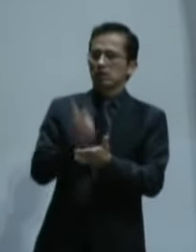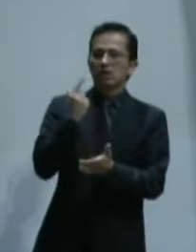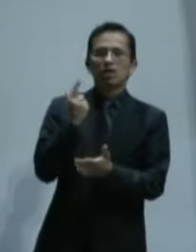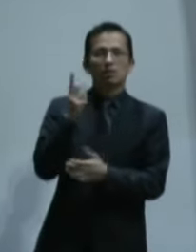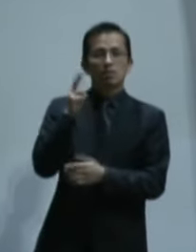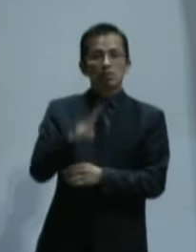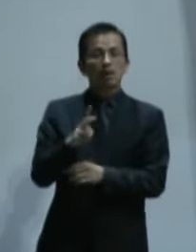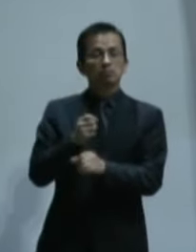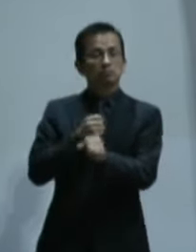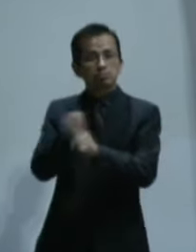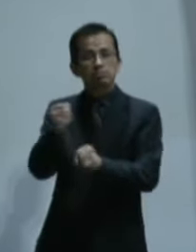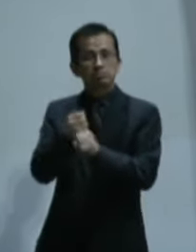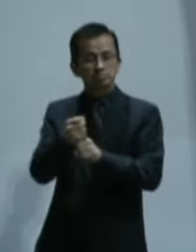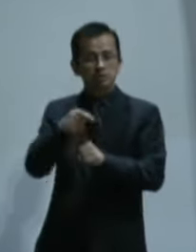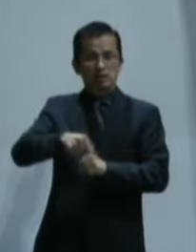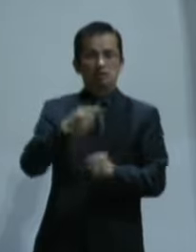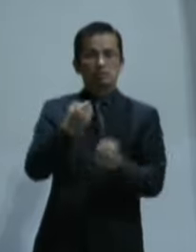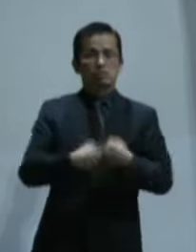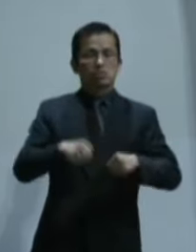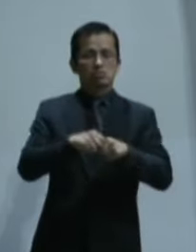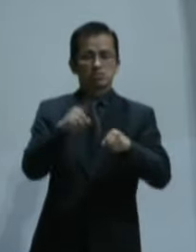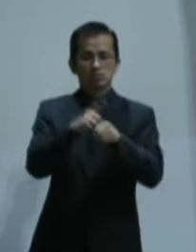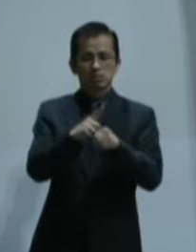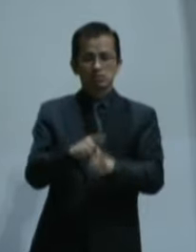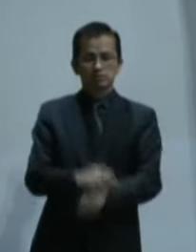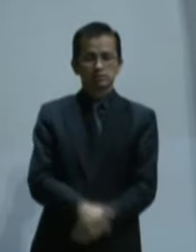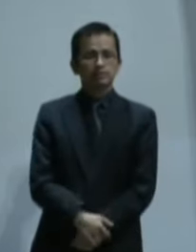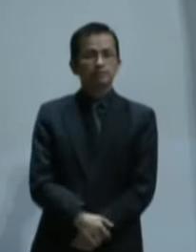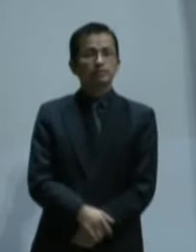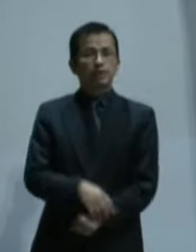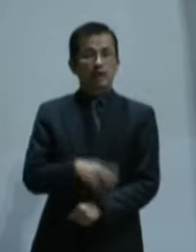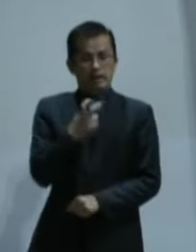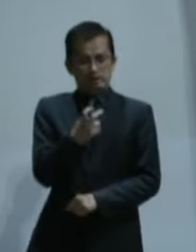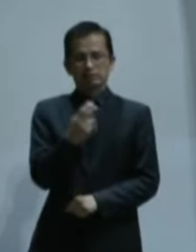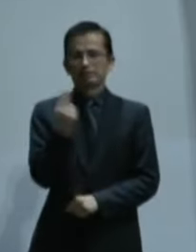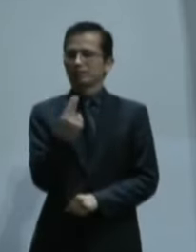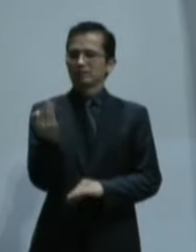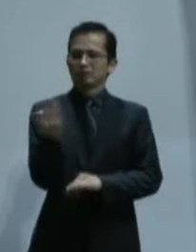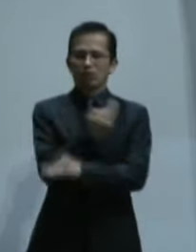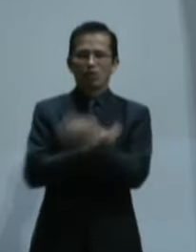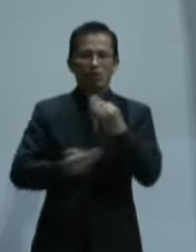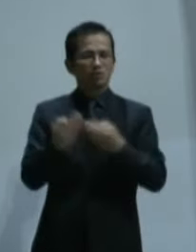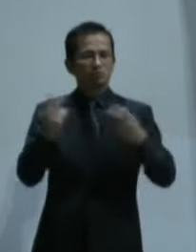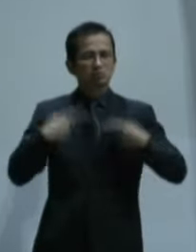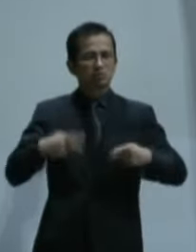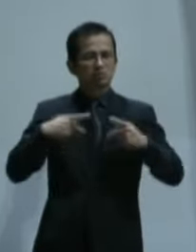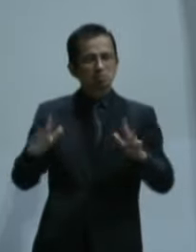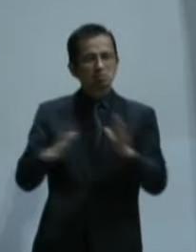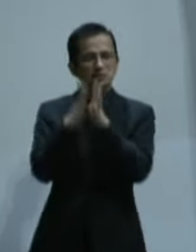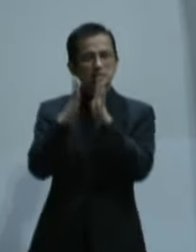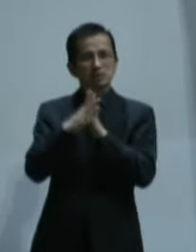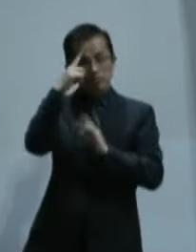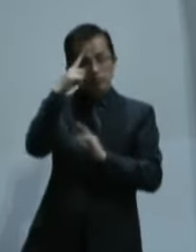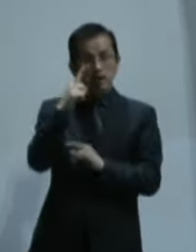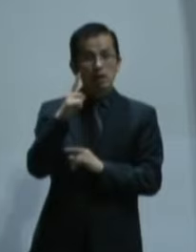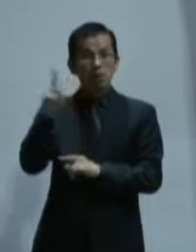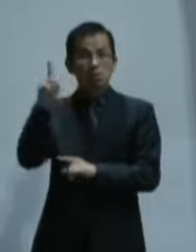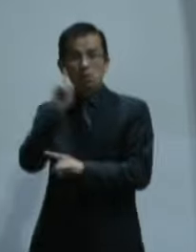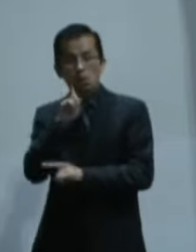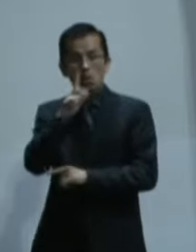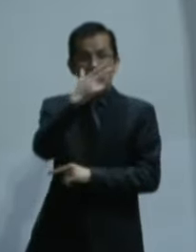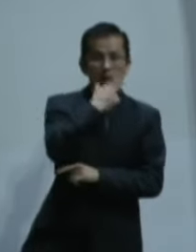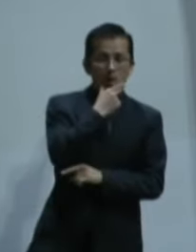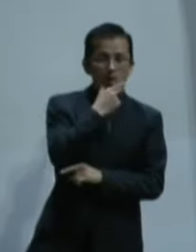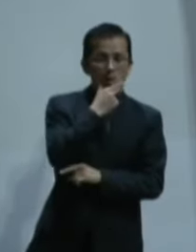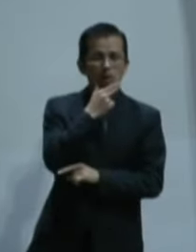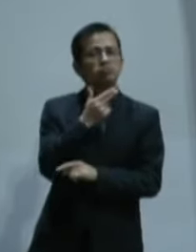laera a nuestra sociedad esto requiere de todos para que los hombres y las mujeres vivamos en un